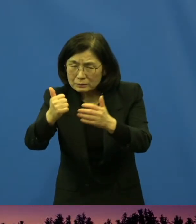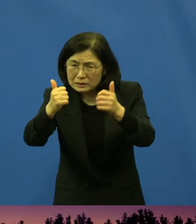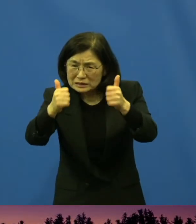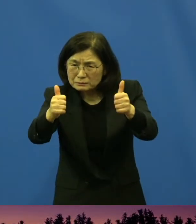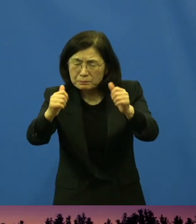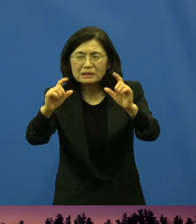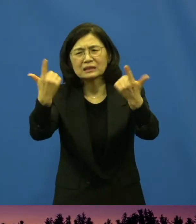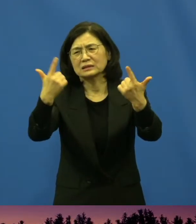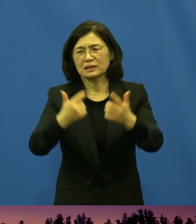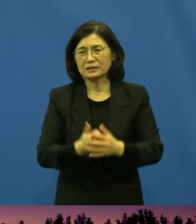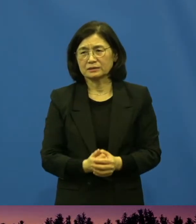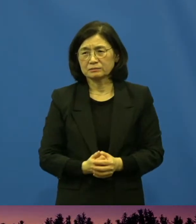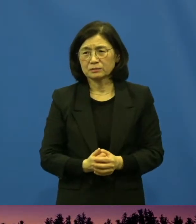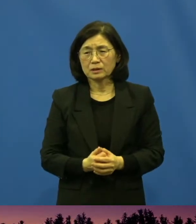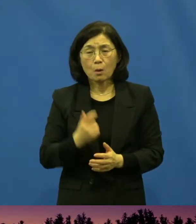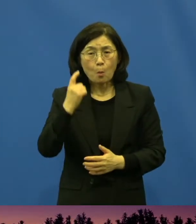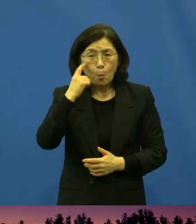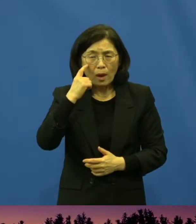분이에요.